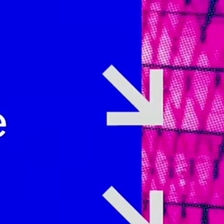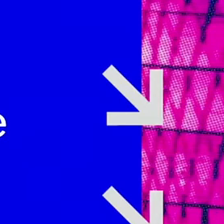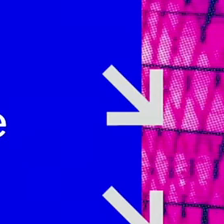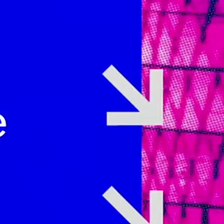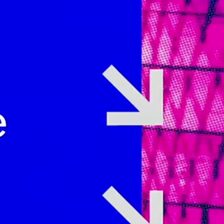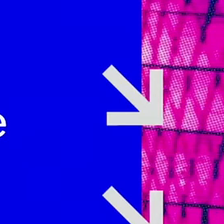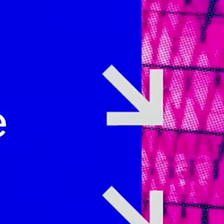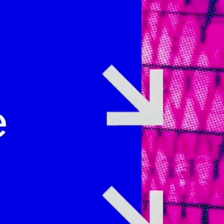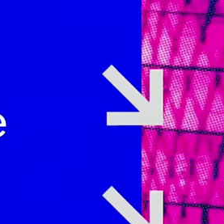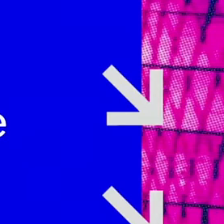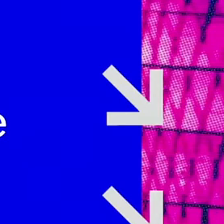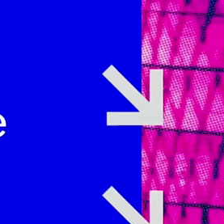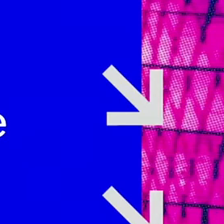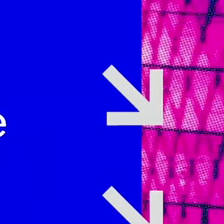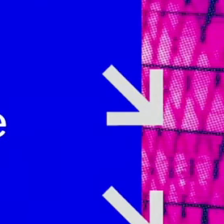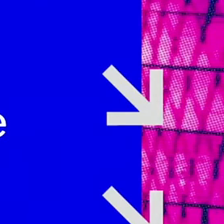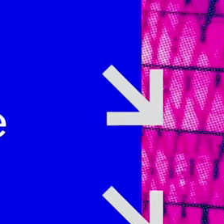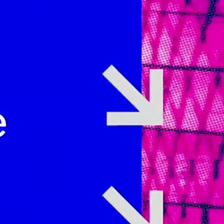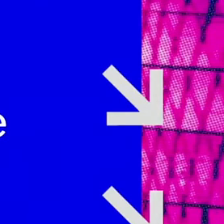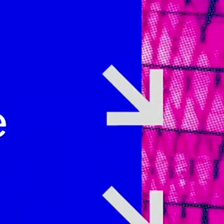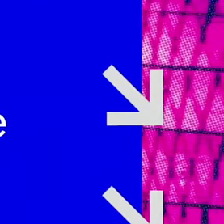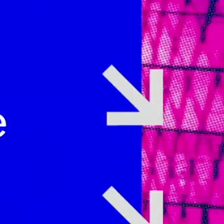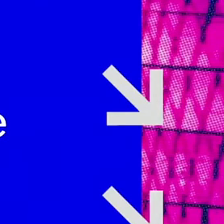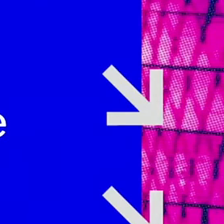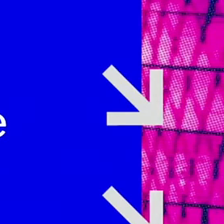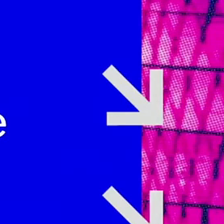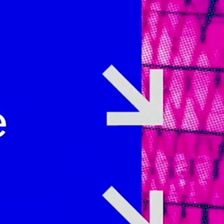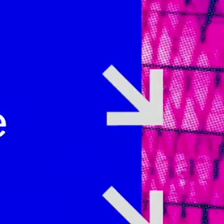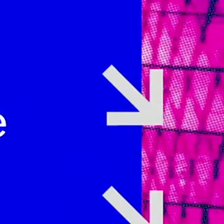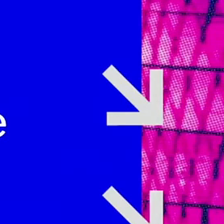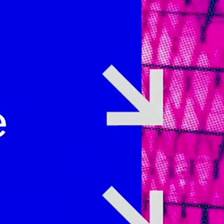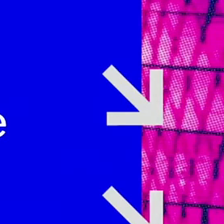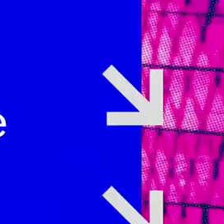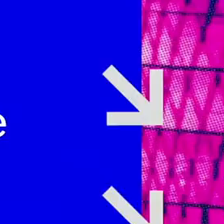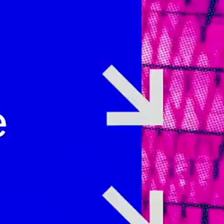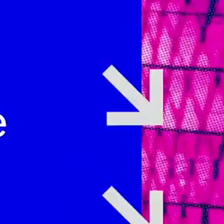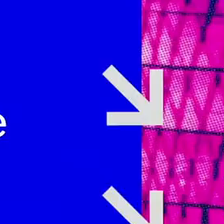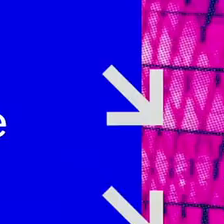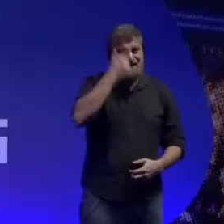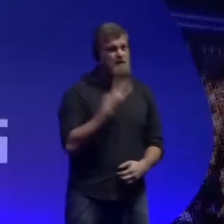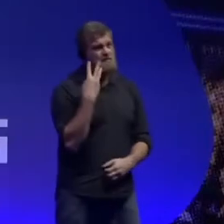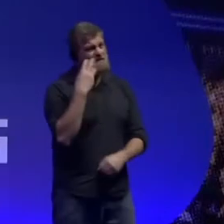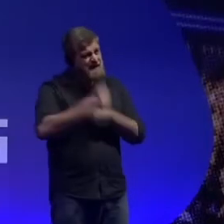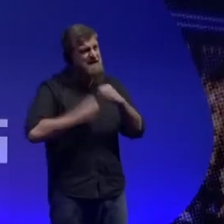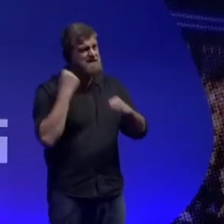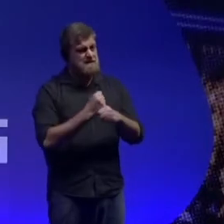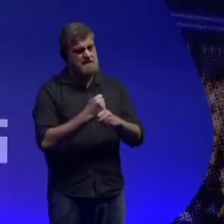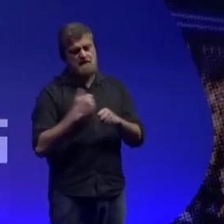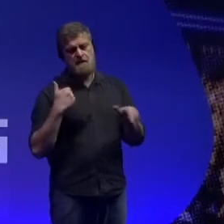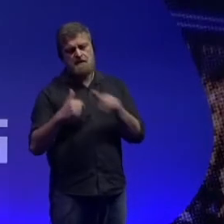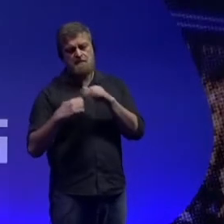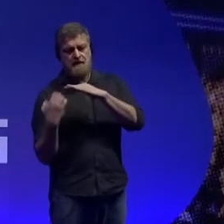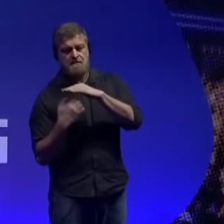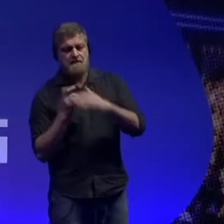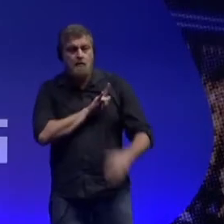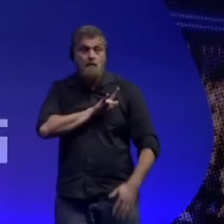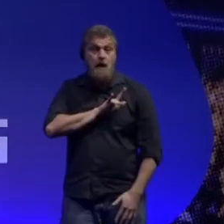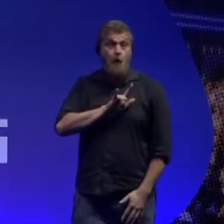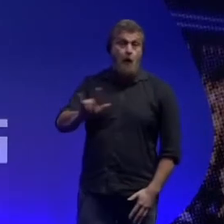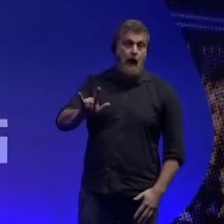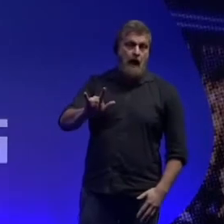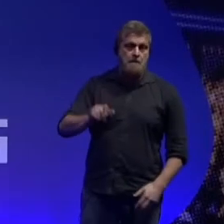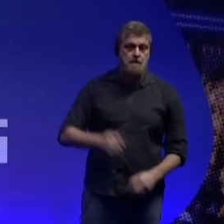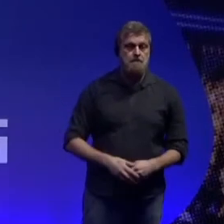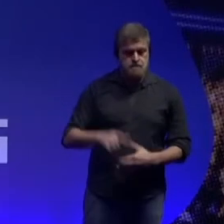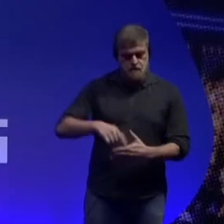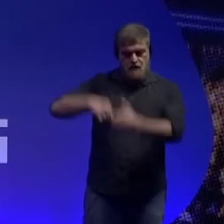coloca na nossa carreira. Ele chegou para mim e o brief dele foi muito legal. Luciano, eu tô há 3 anos na empresa, eu amo a empresa que eu trabalho, eu amo